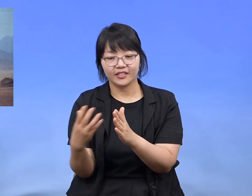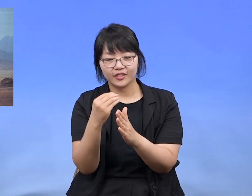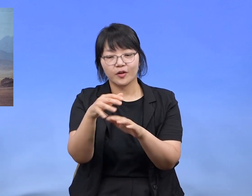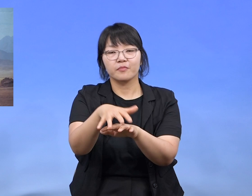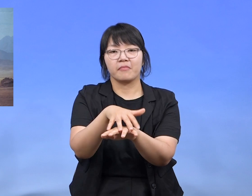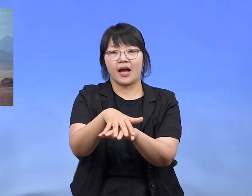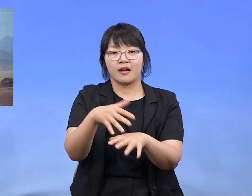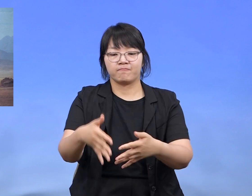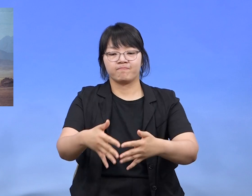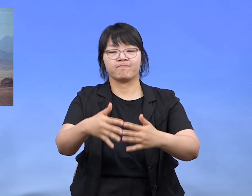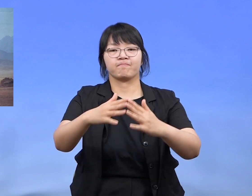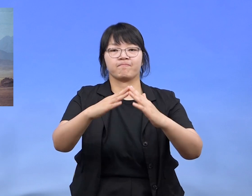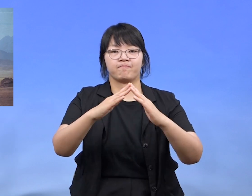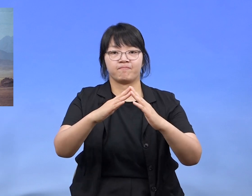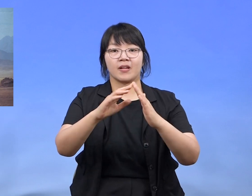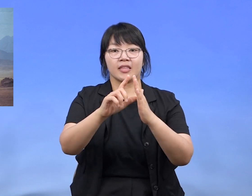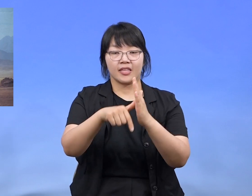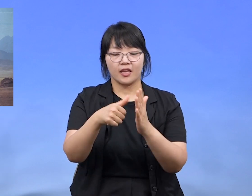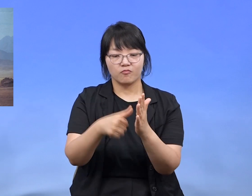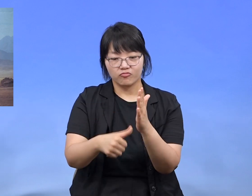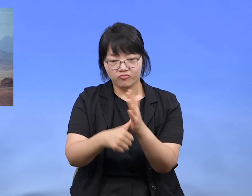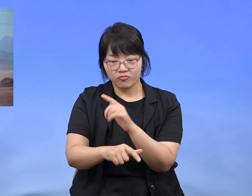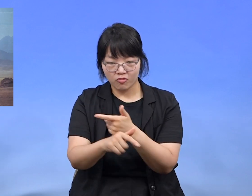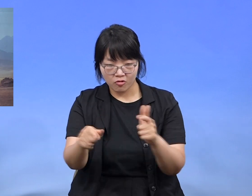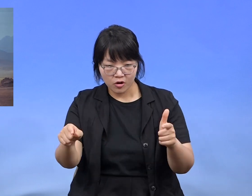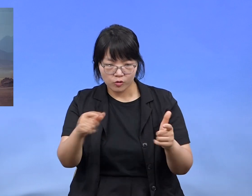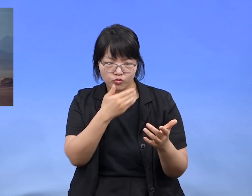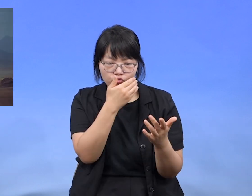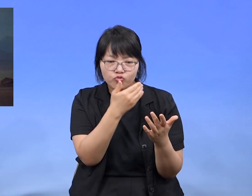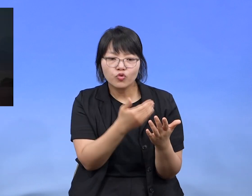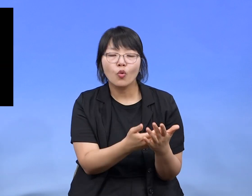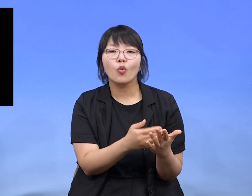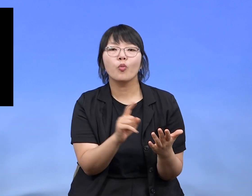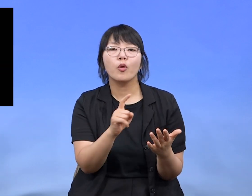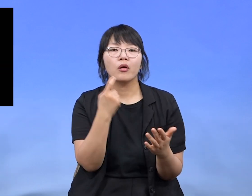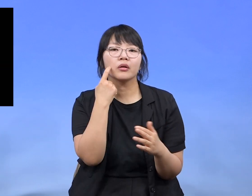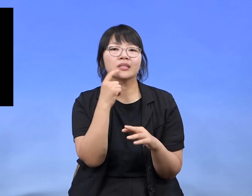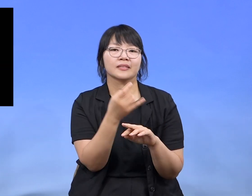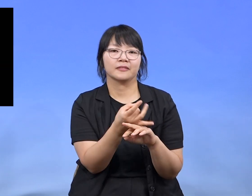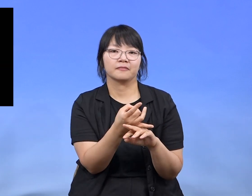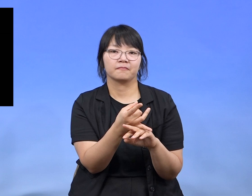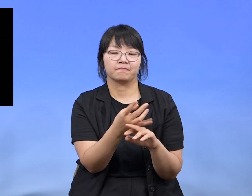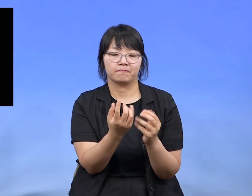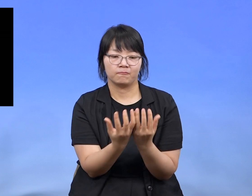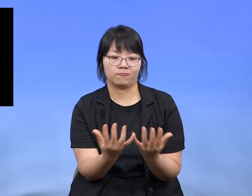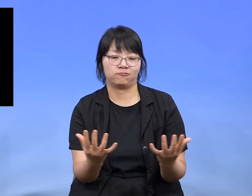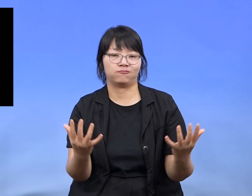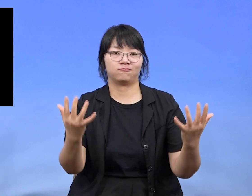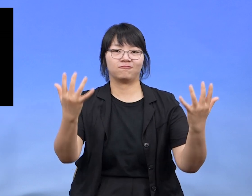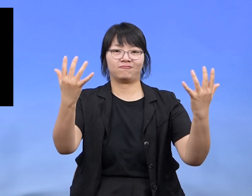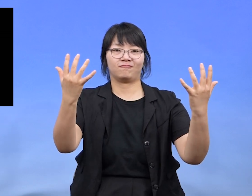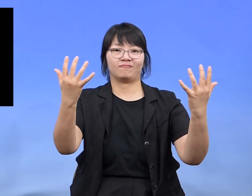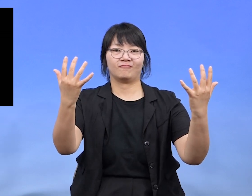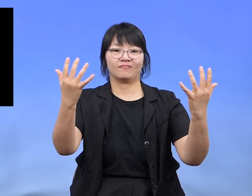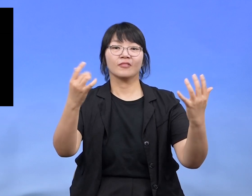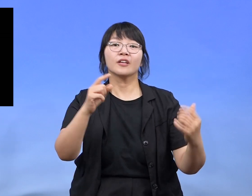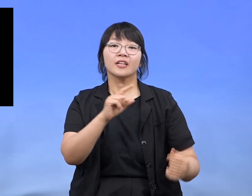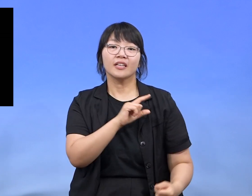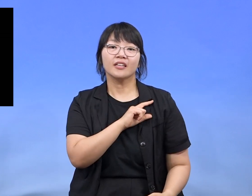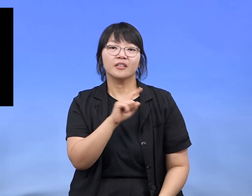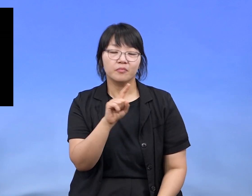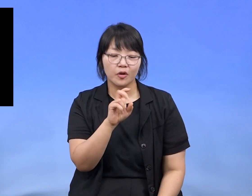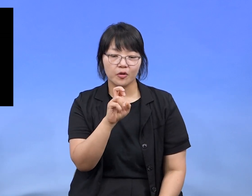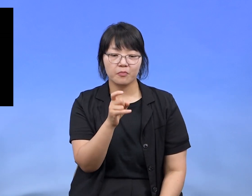가운데 중요한 것 중에 하나가 금촛대였습니다. 혹은 메노라라고 말합니다. 다